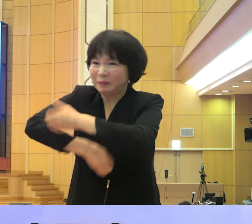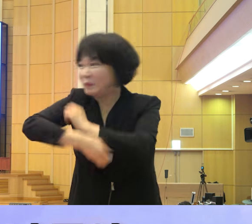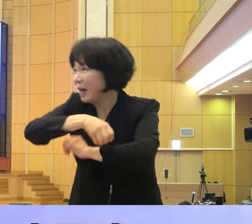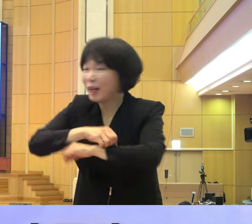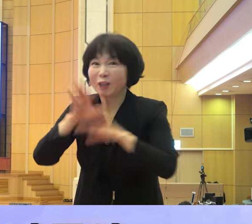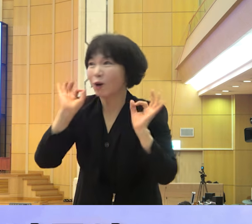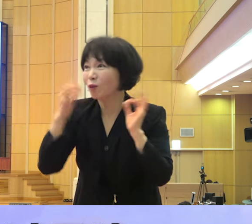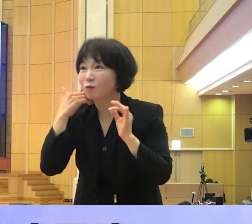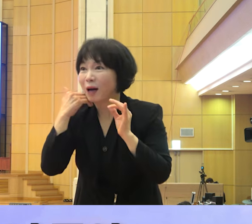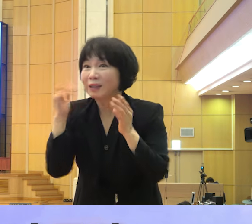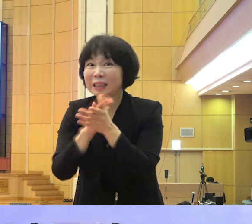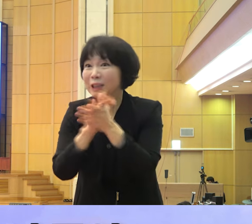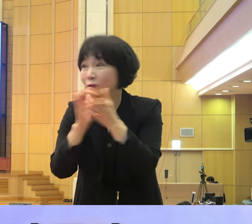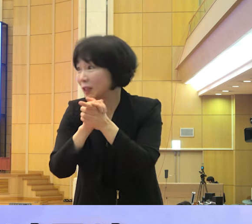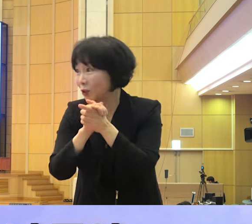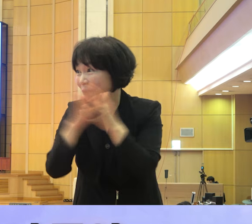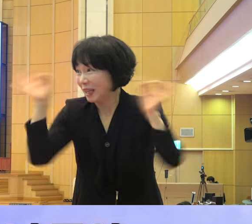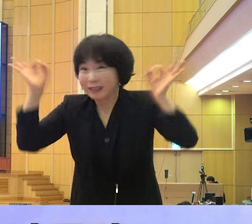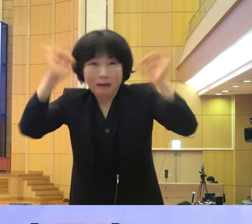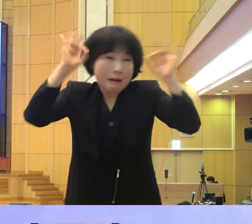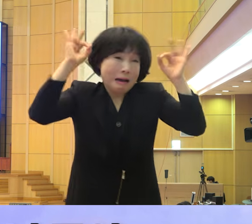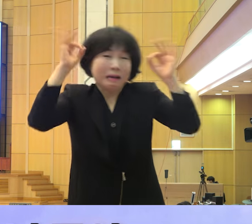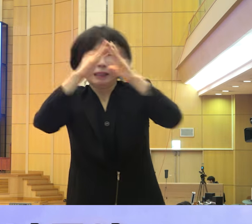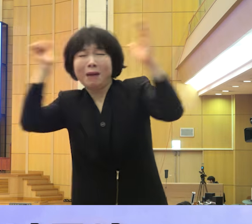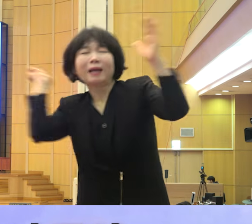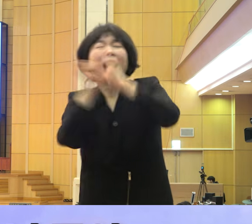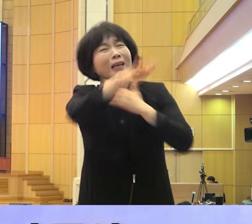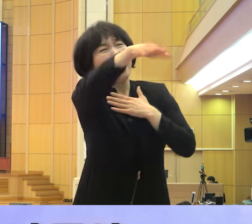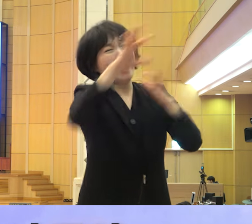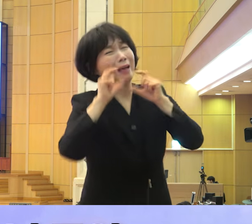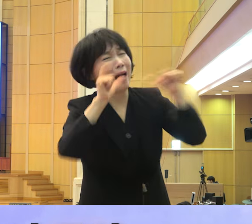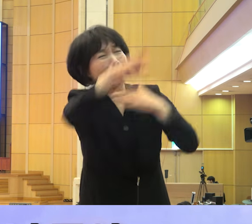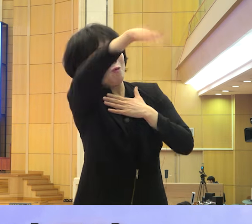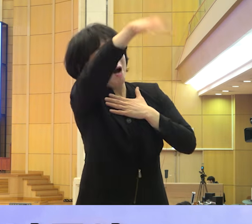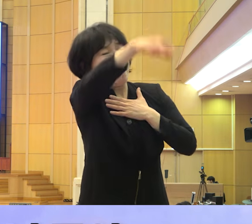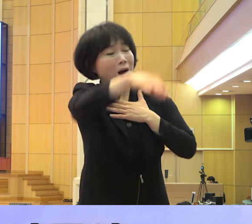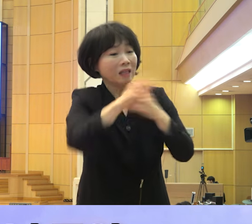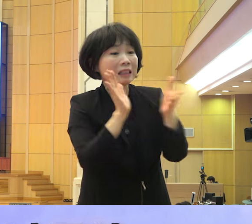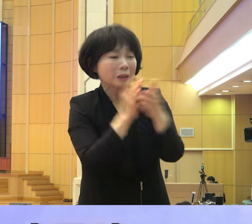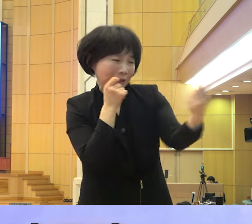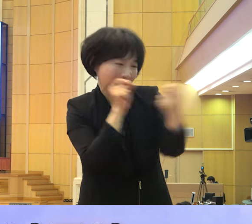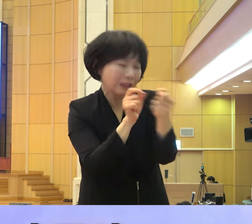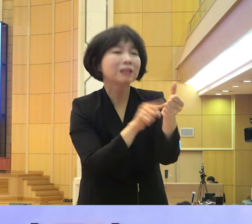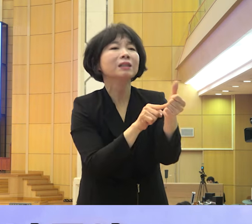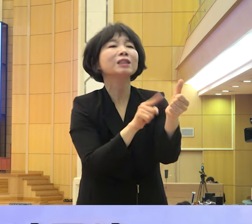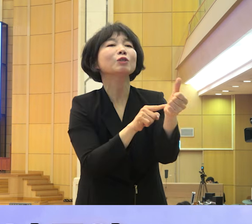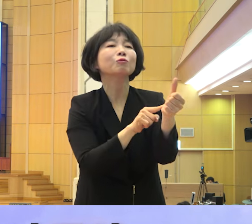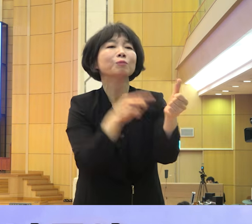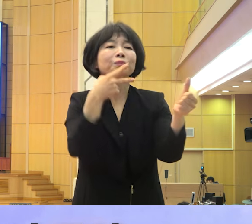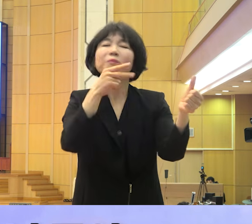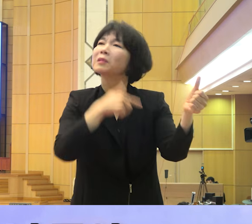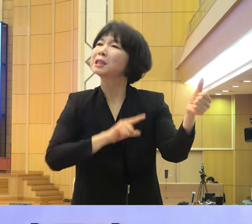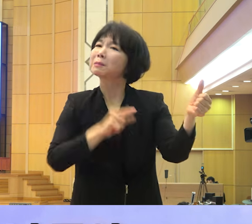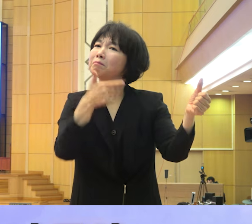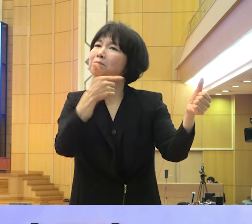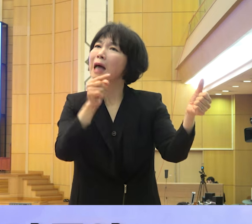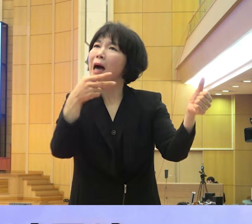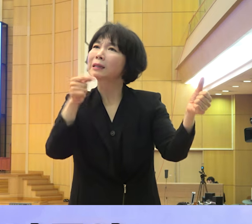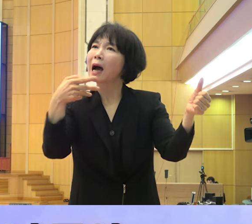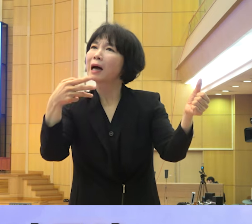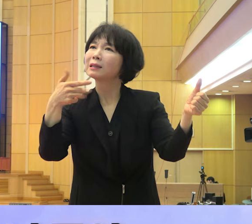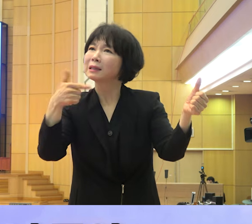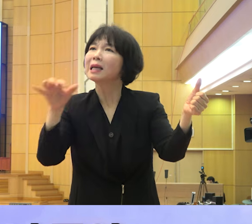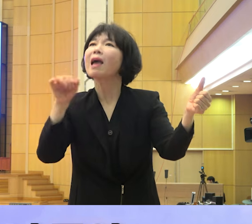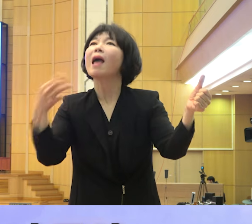했는데, 나다네일은 진짜 성경 많이 보고 아주 박식하게